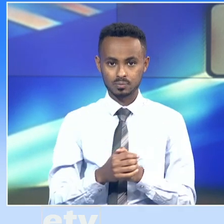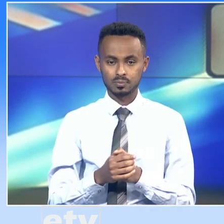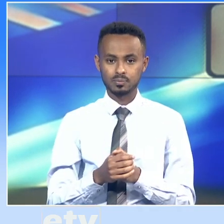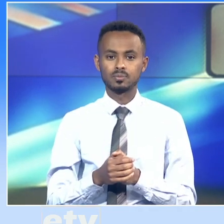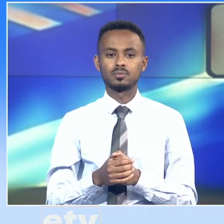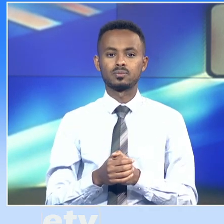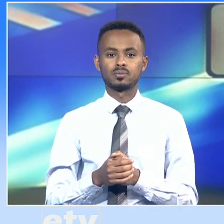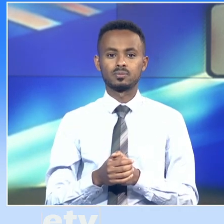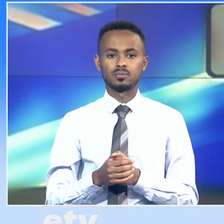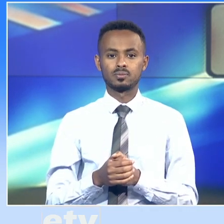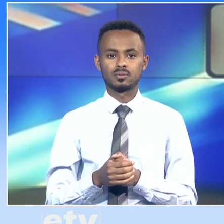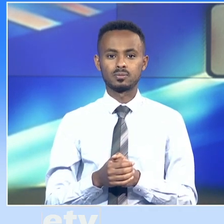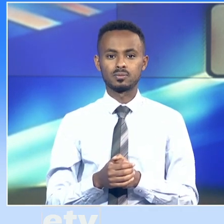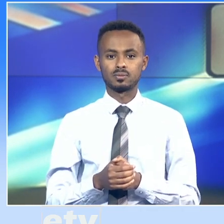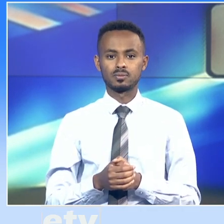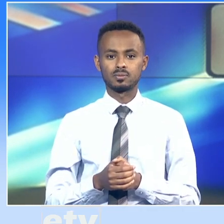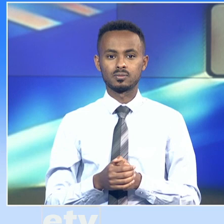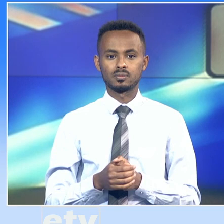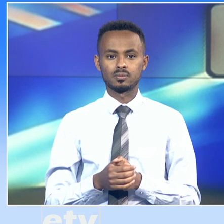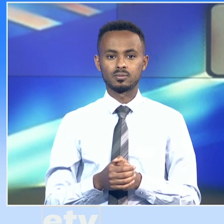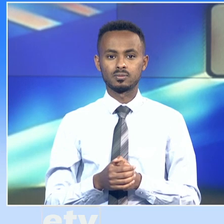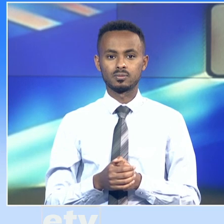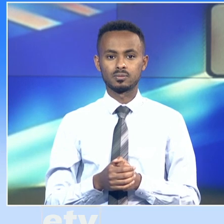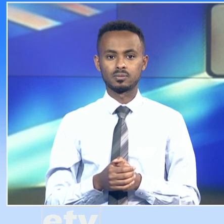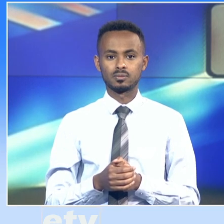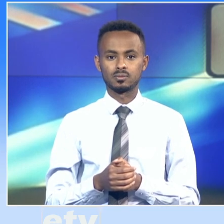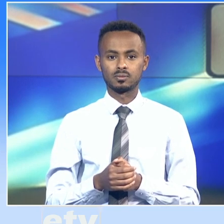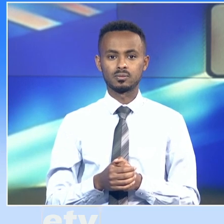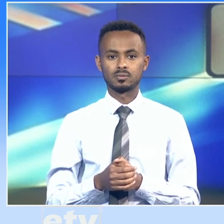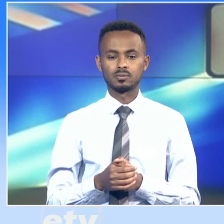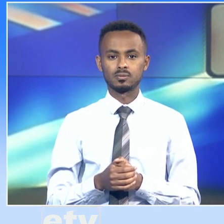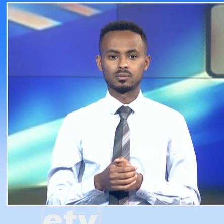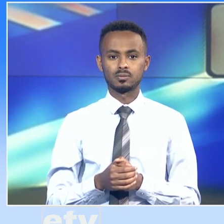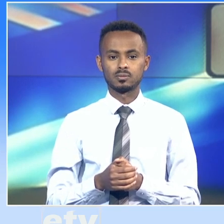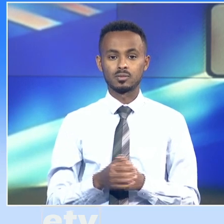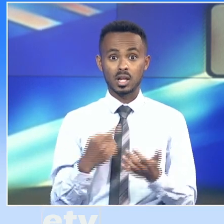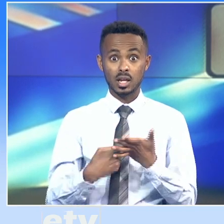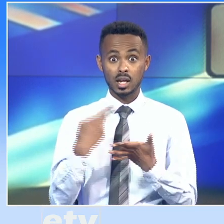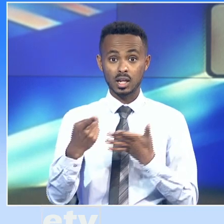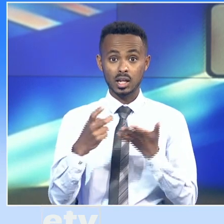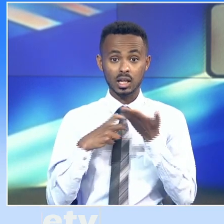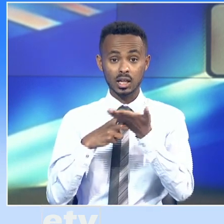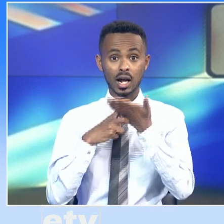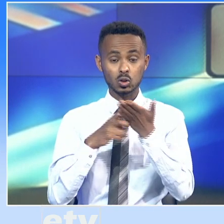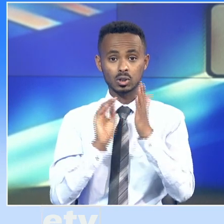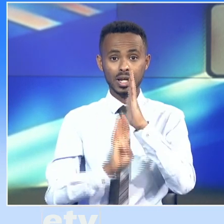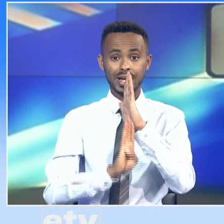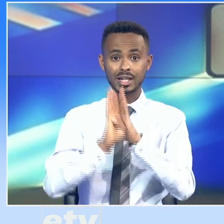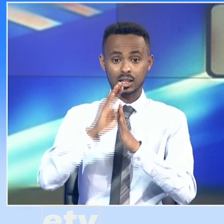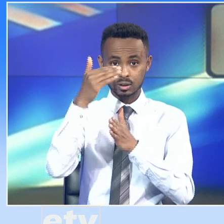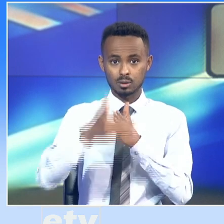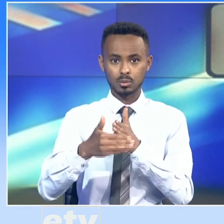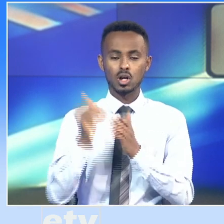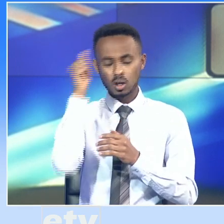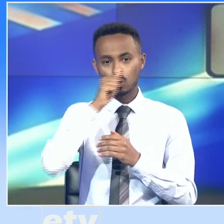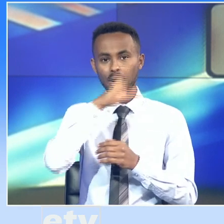the development of the economic transport corridor to link Kenya with Ethiopia. ይህንን የትራንስፖርትና የእድገት ኮሪዶር